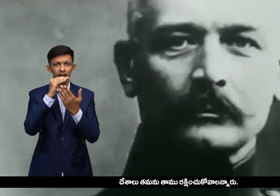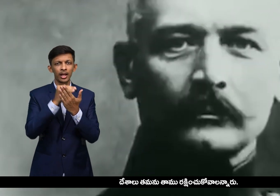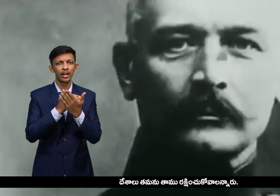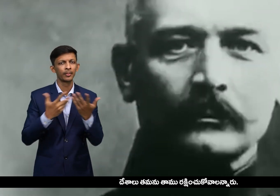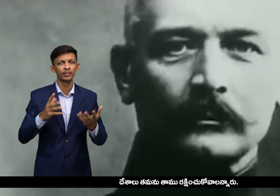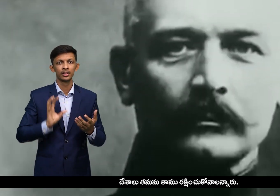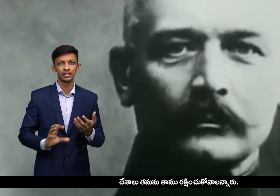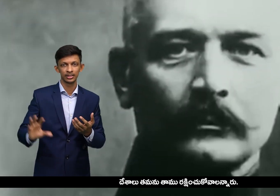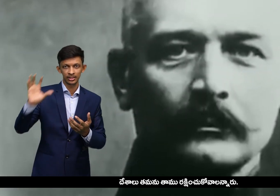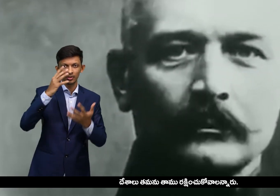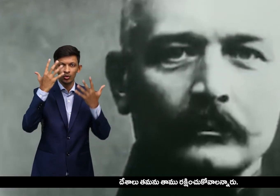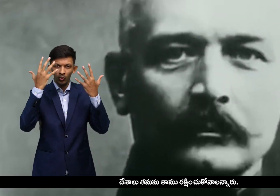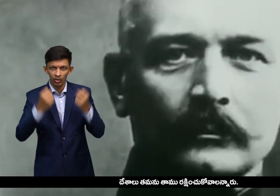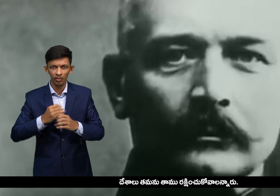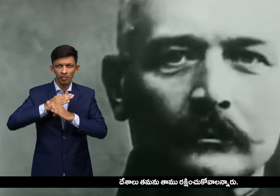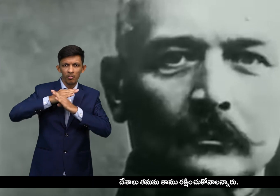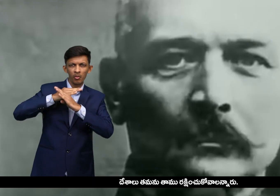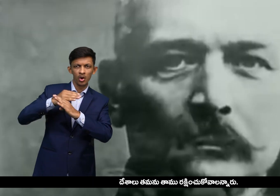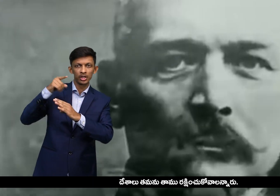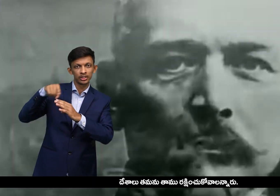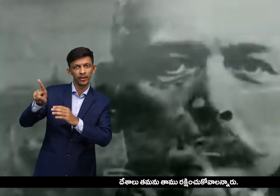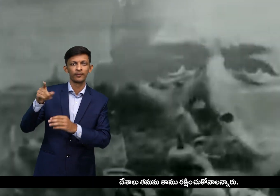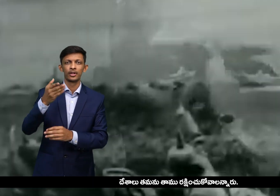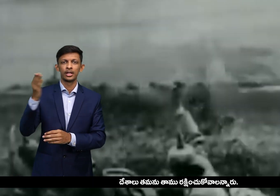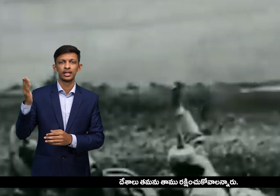దేశాలు తమను తాము రక్షించుకోవాలన్నారు.